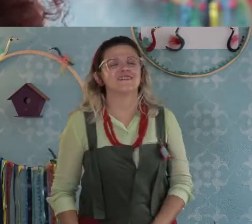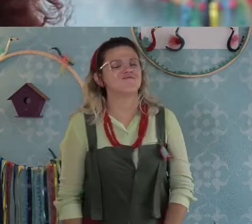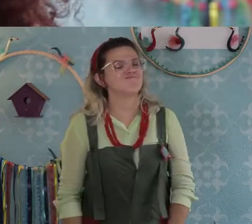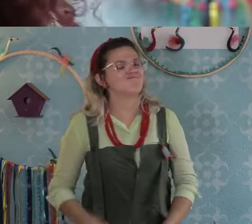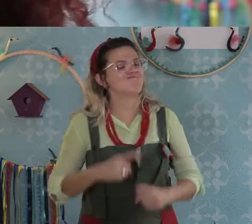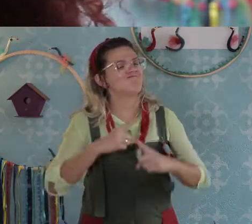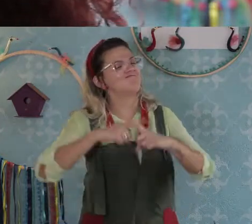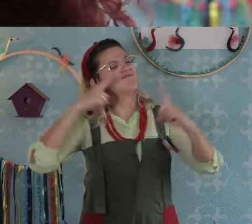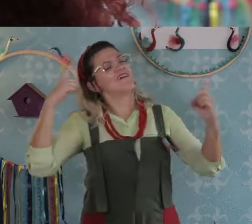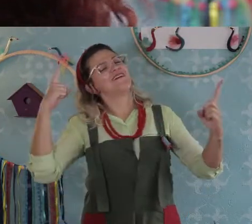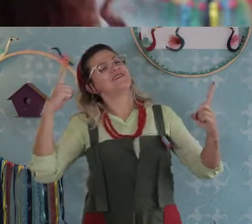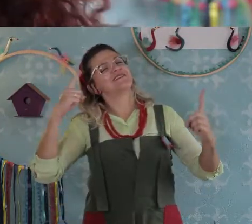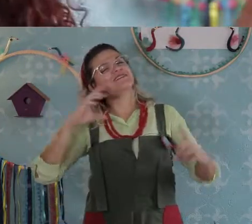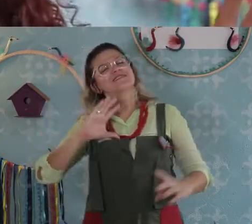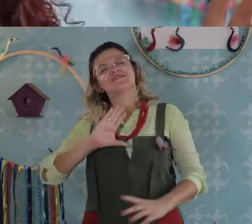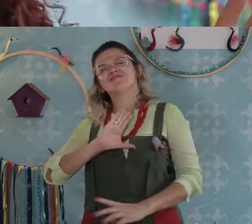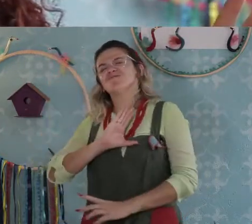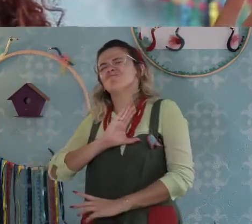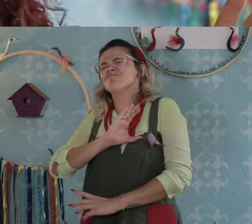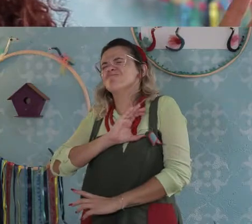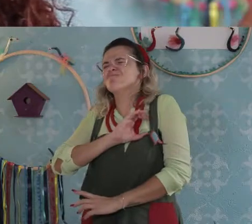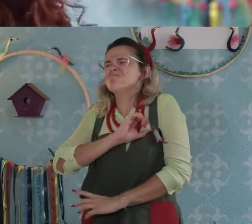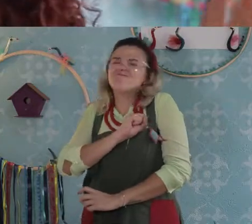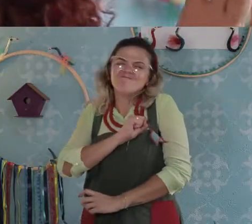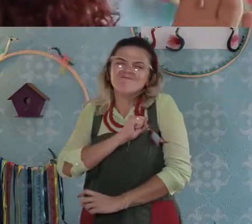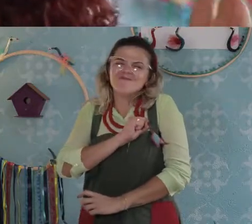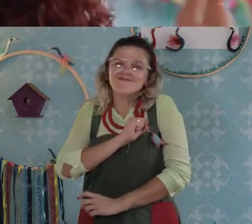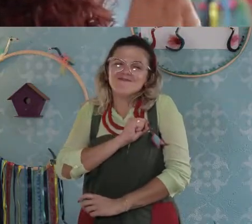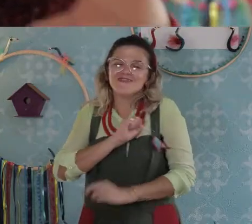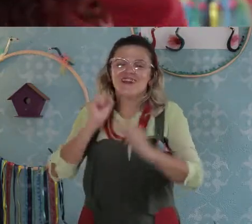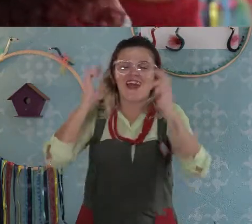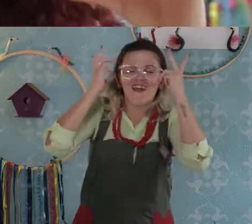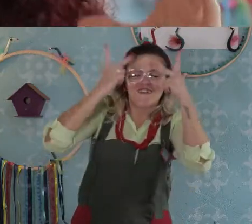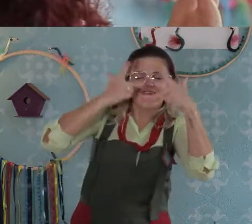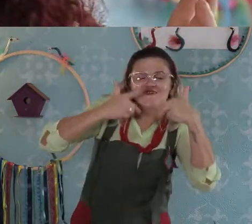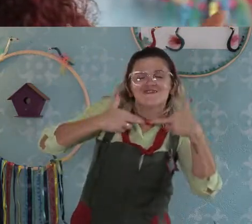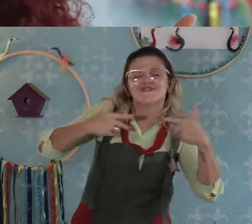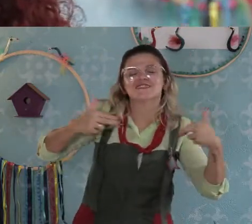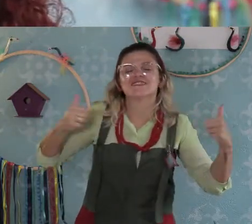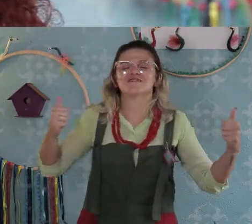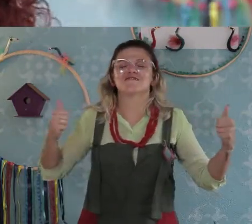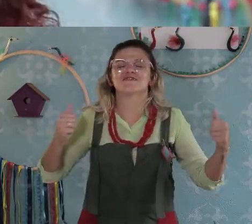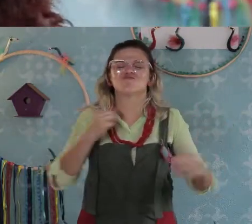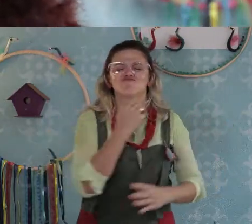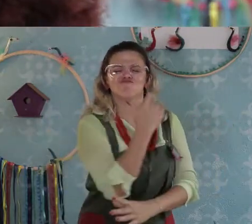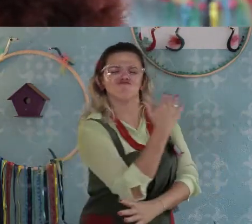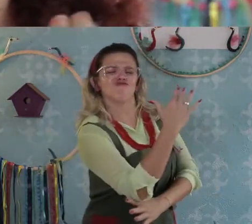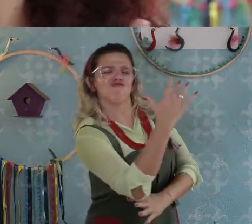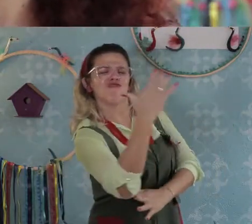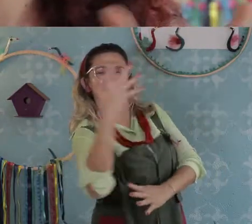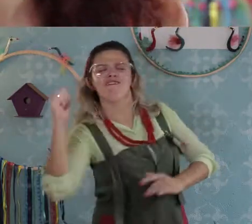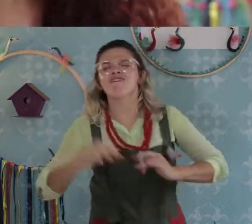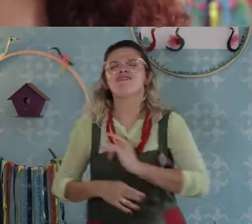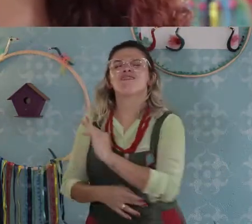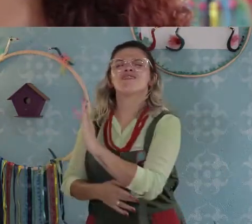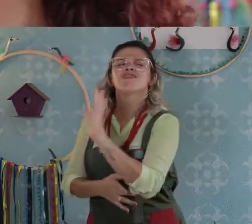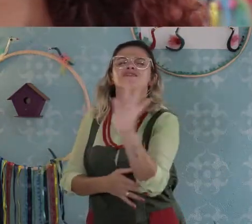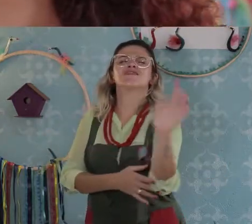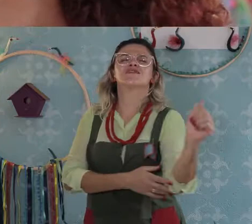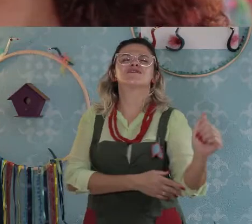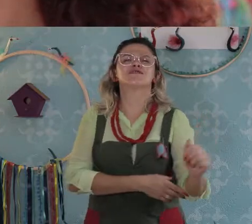o amor pelos bichos, por toda a natureza que herdou da sua